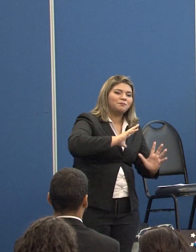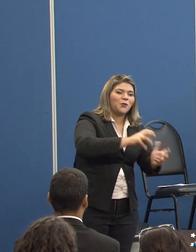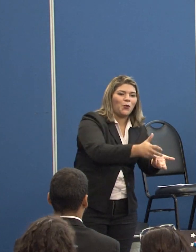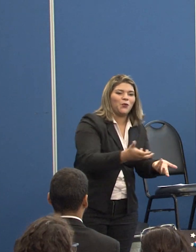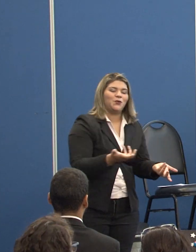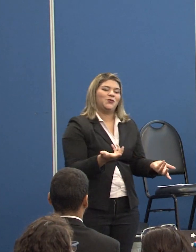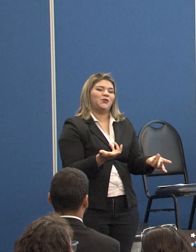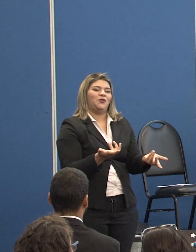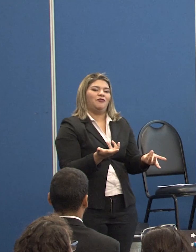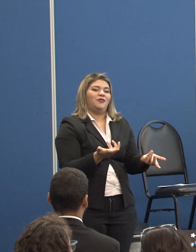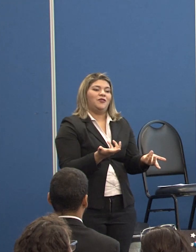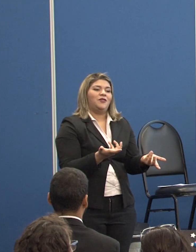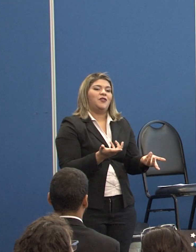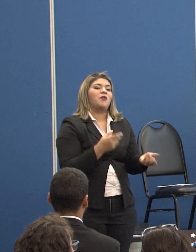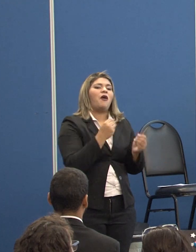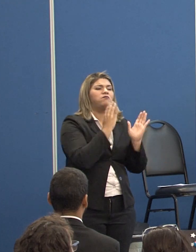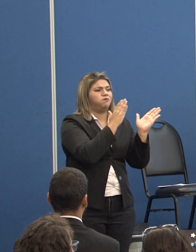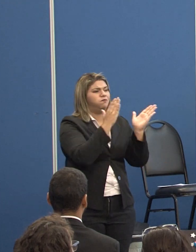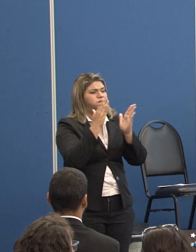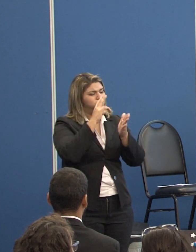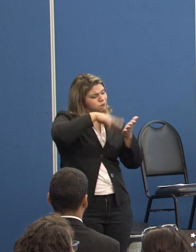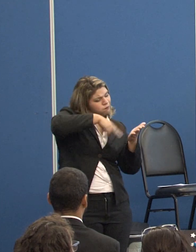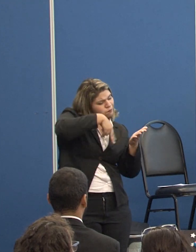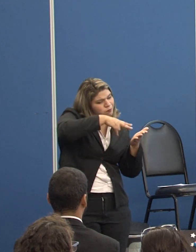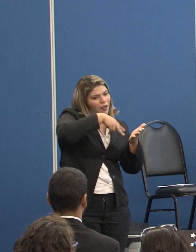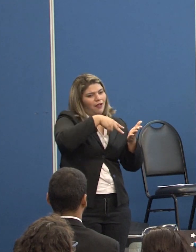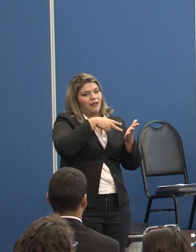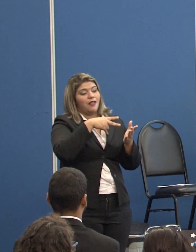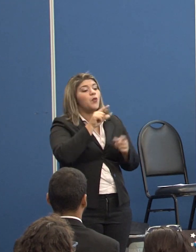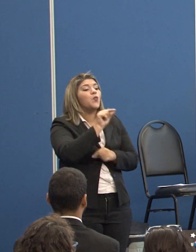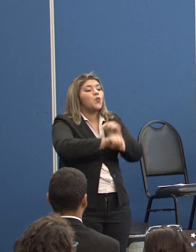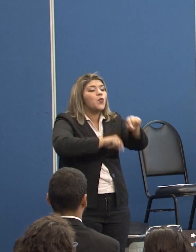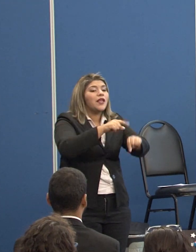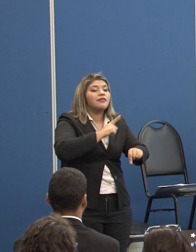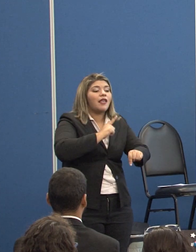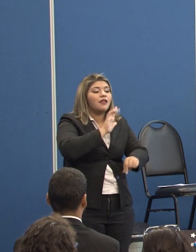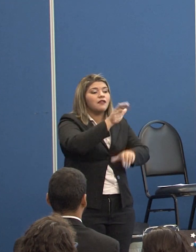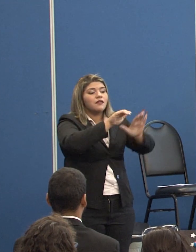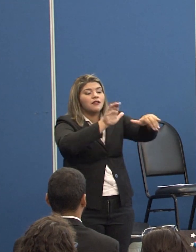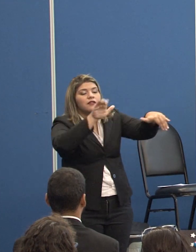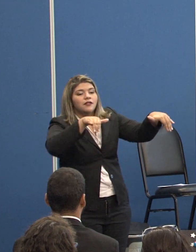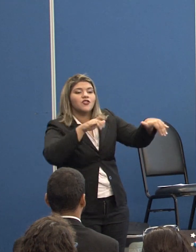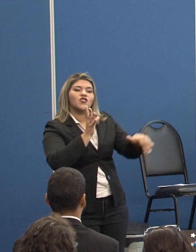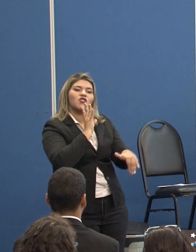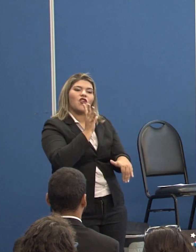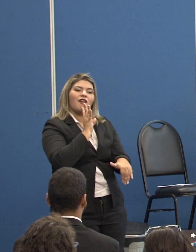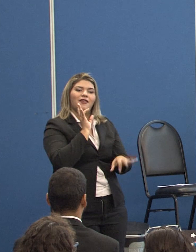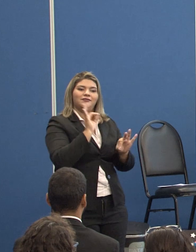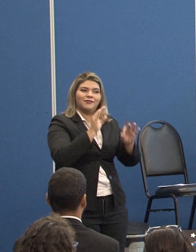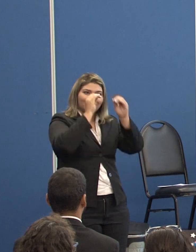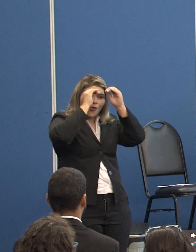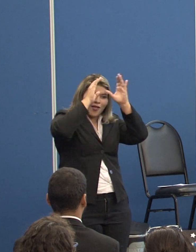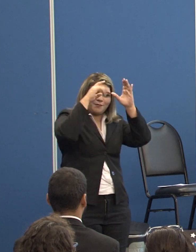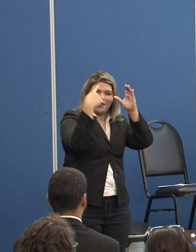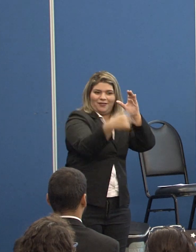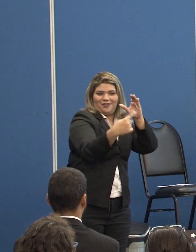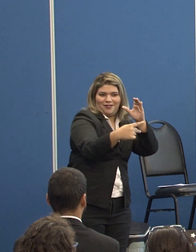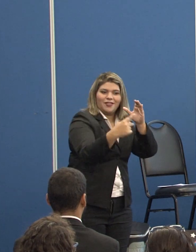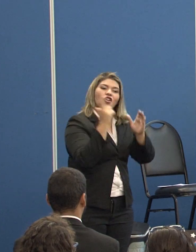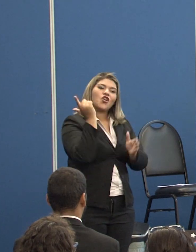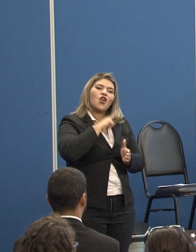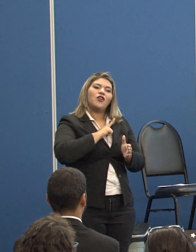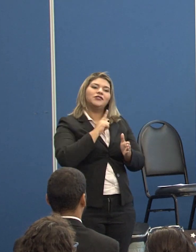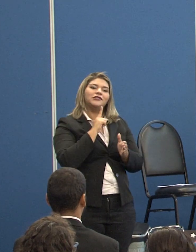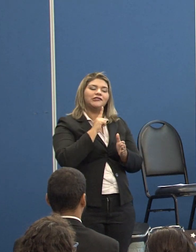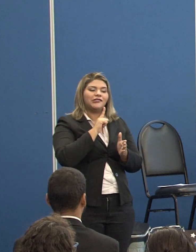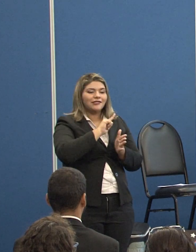mundo, conhecimento enciclopédico, o que ele traz de vivência, para que eu entre em determinado gênero textual,